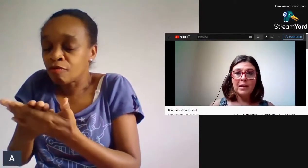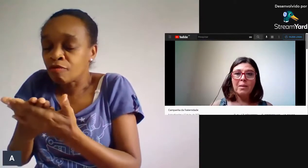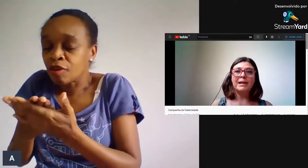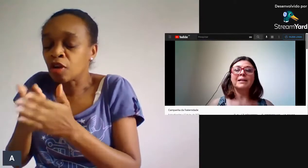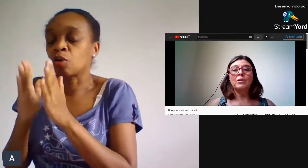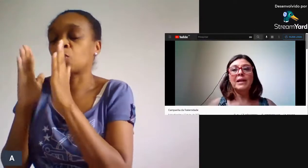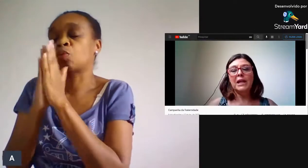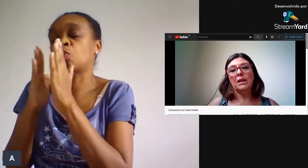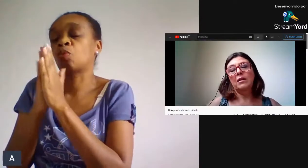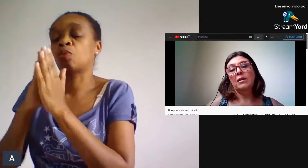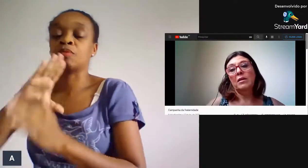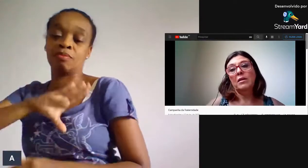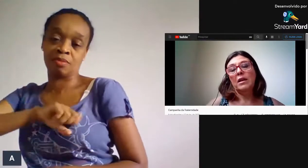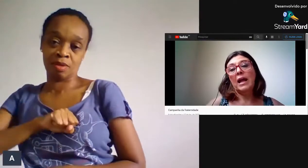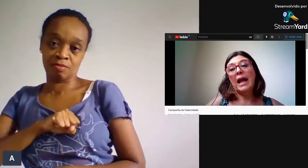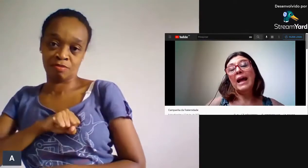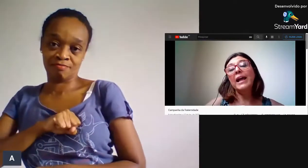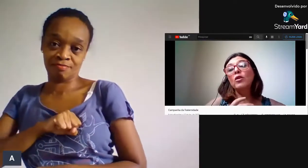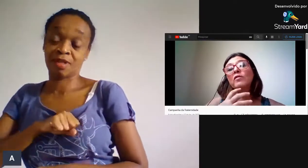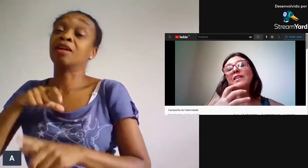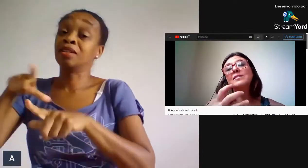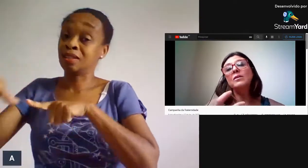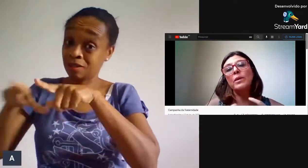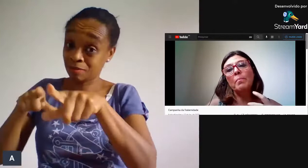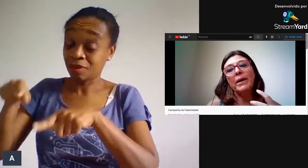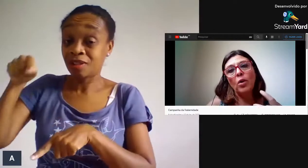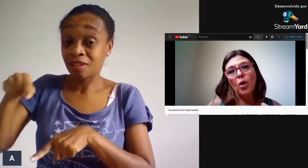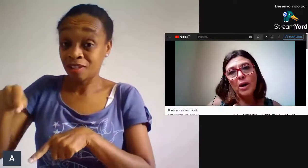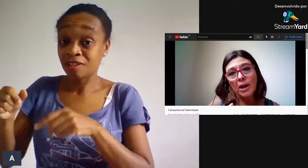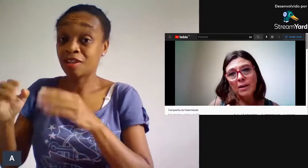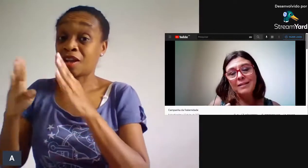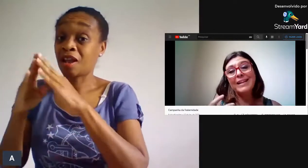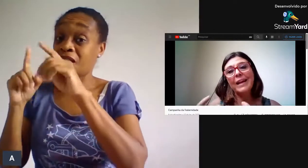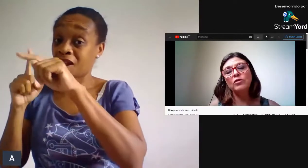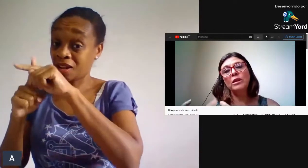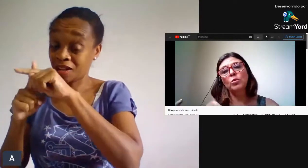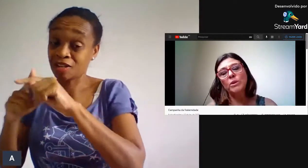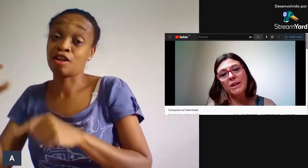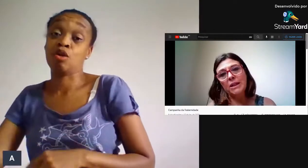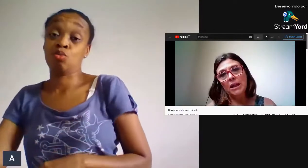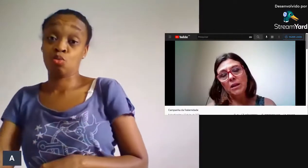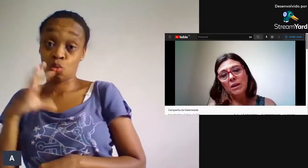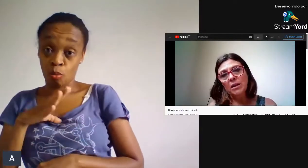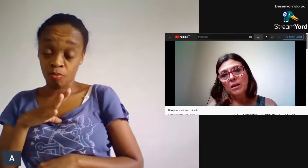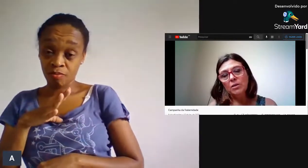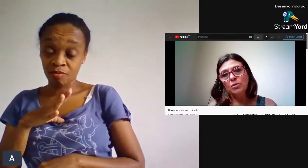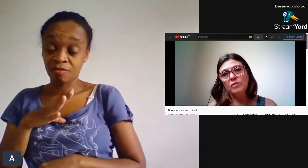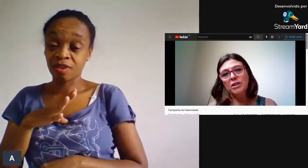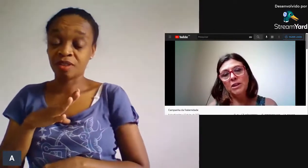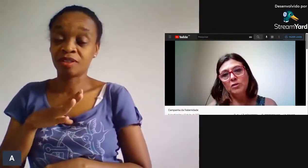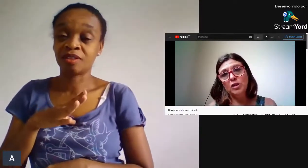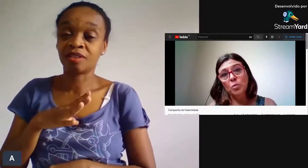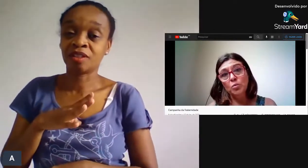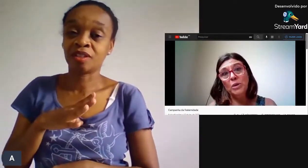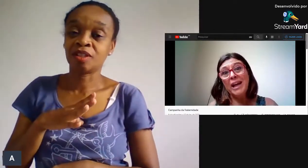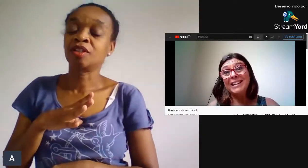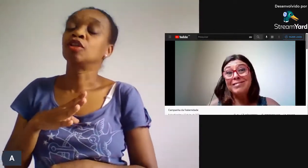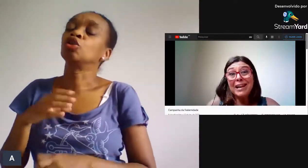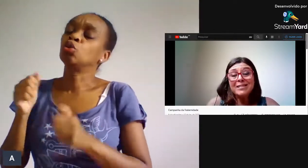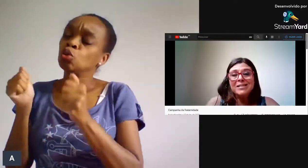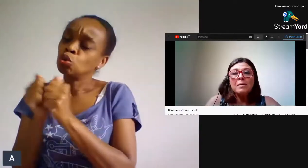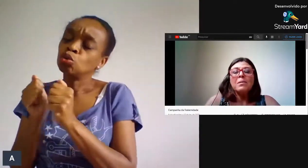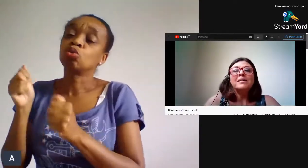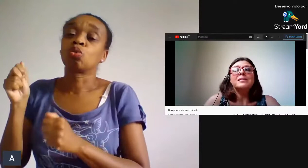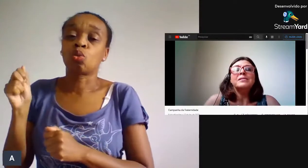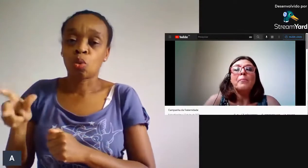né, estava trabalhando ali, né, a renovação da paróquia dentro da doutrina do Vaticano II, que